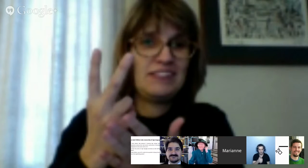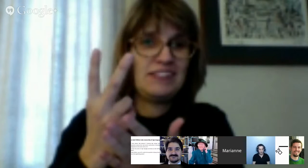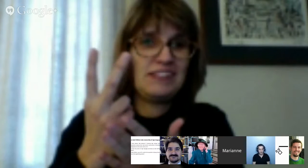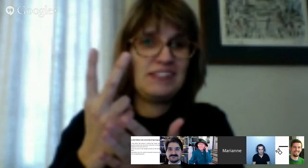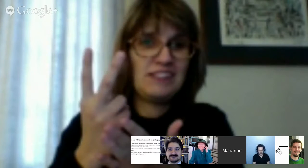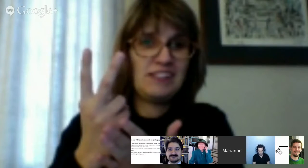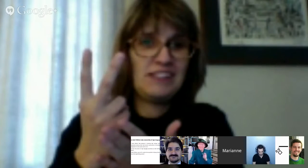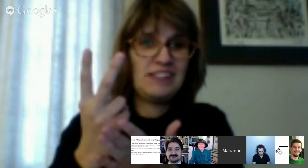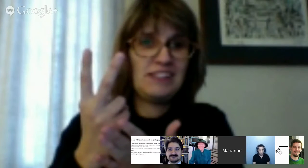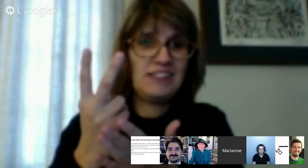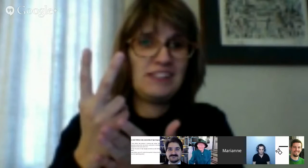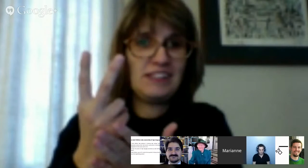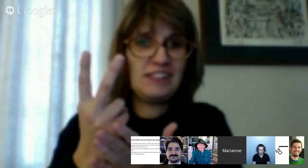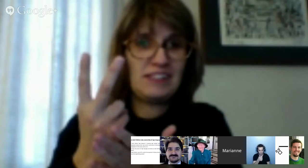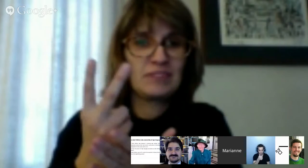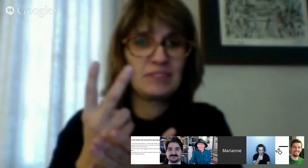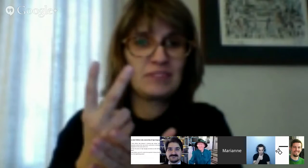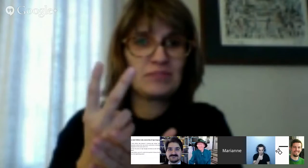Continuando, então.